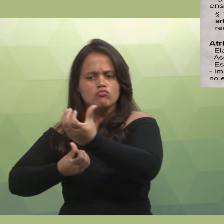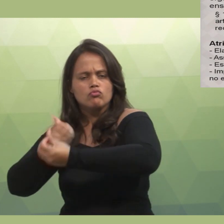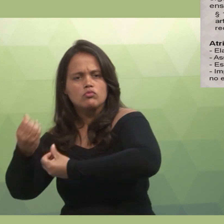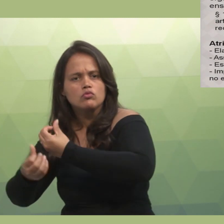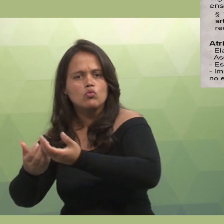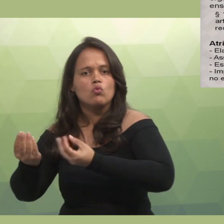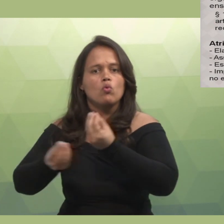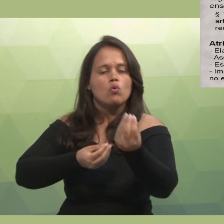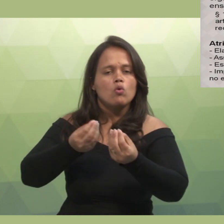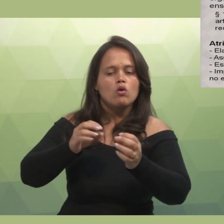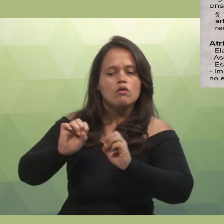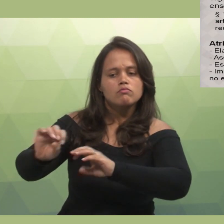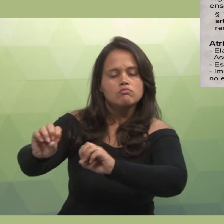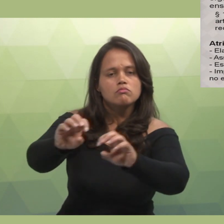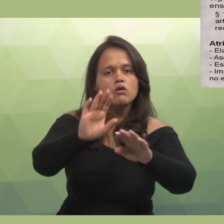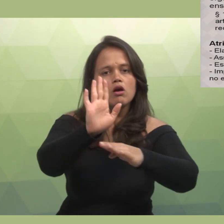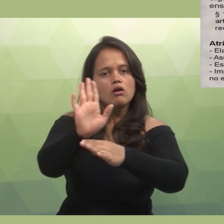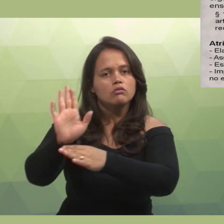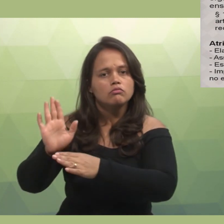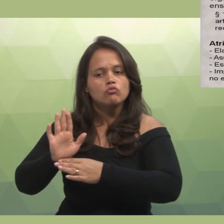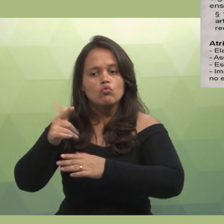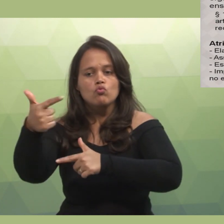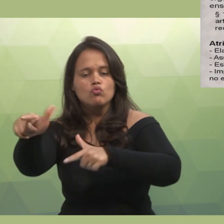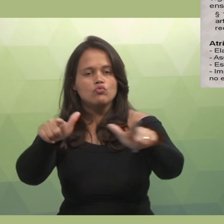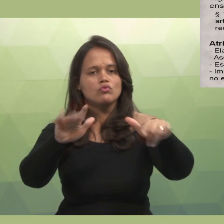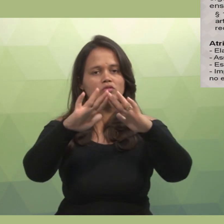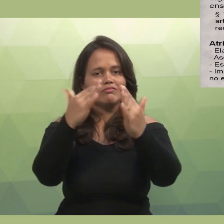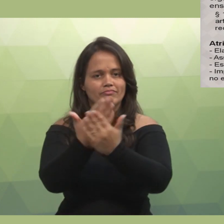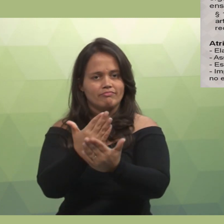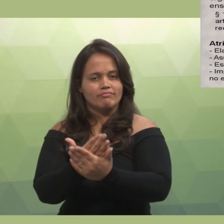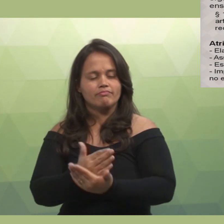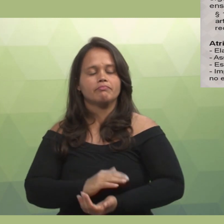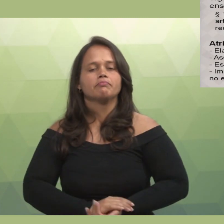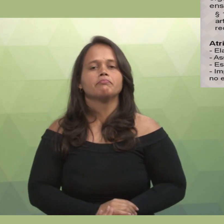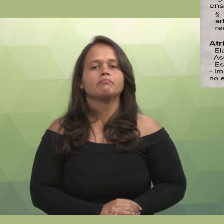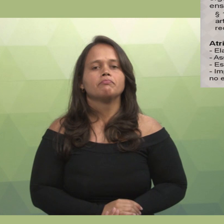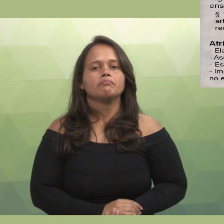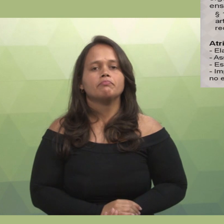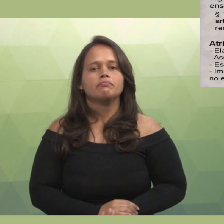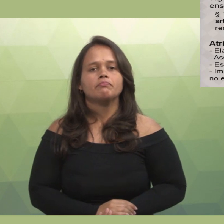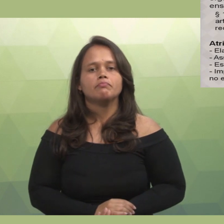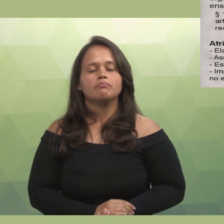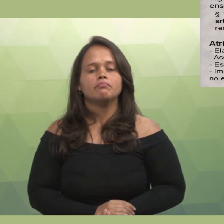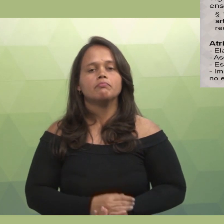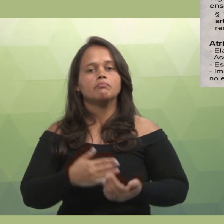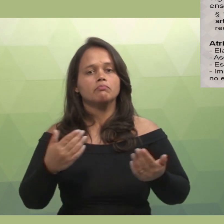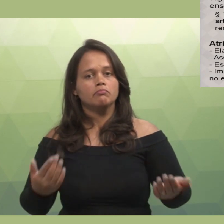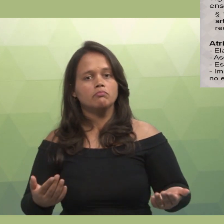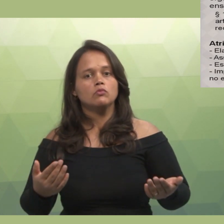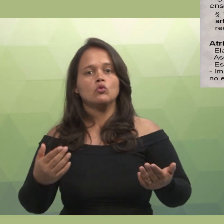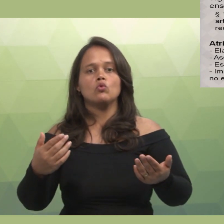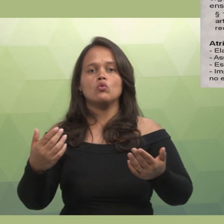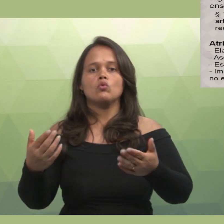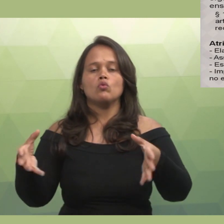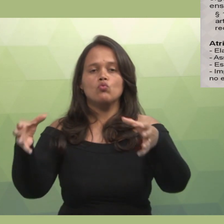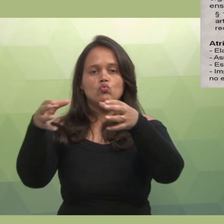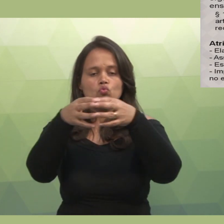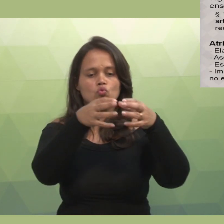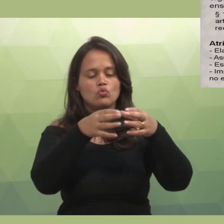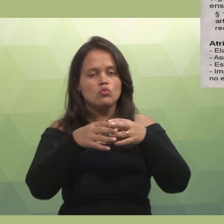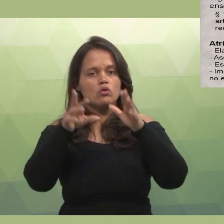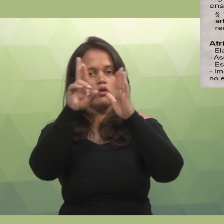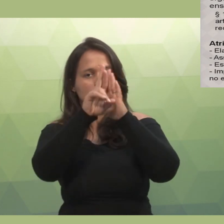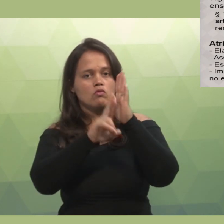demais instâncias educacionais. As atribuições que conferem às normas e ações da União o Estatuto